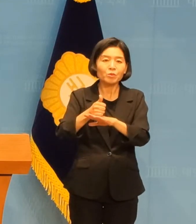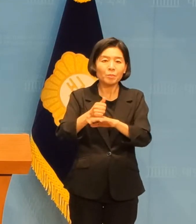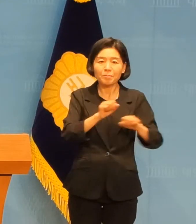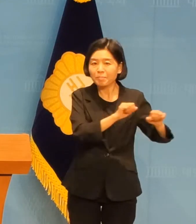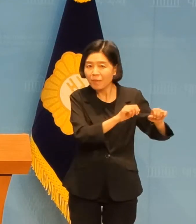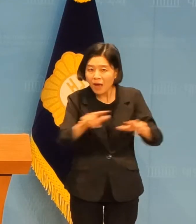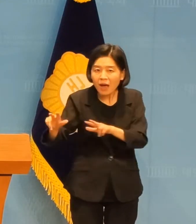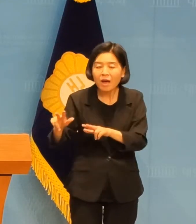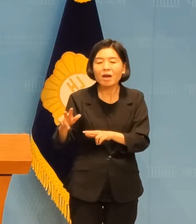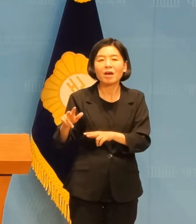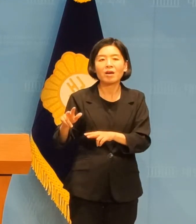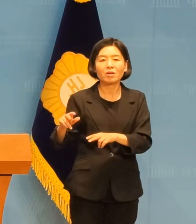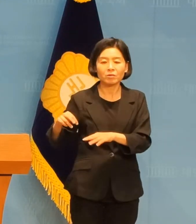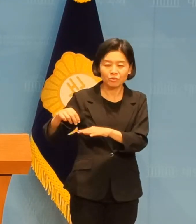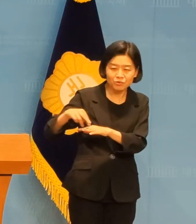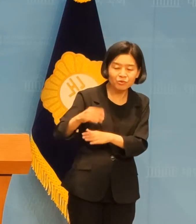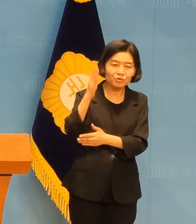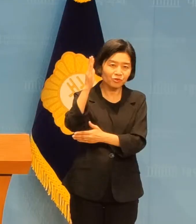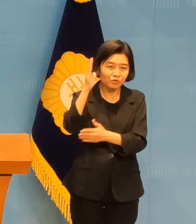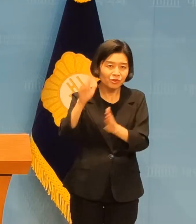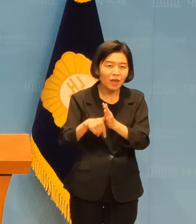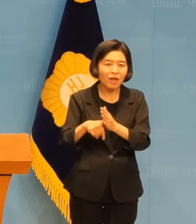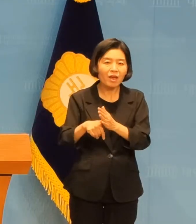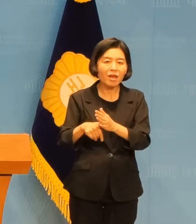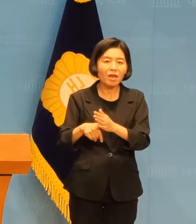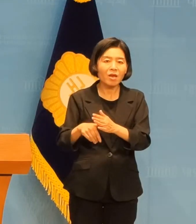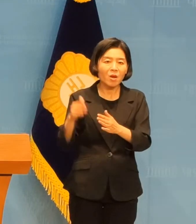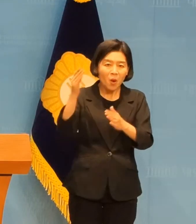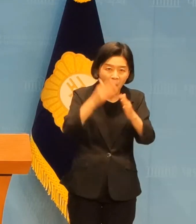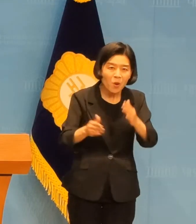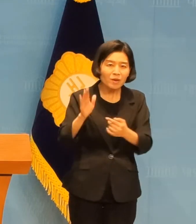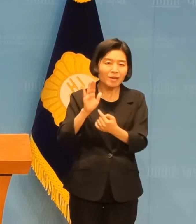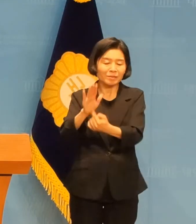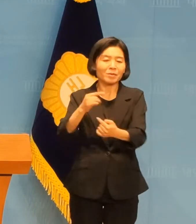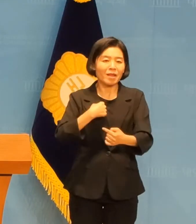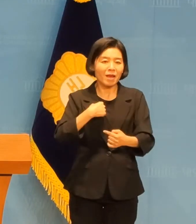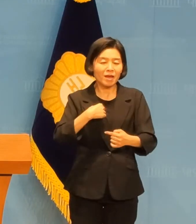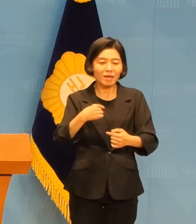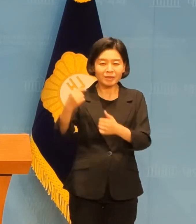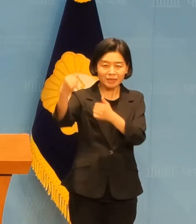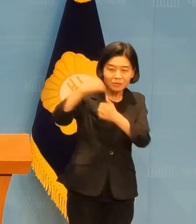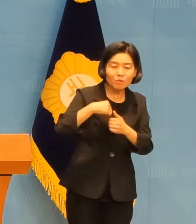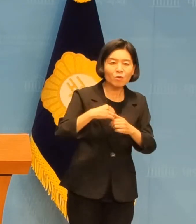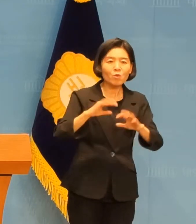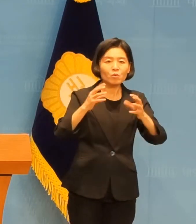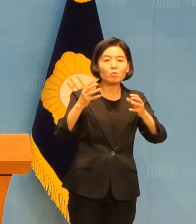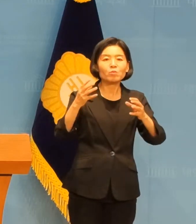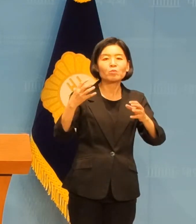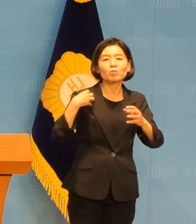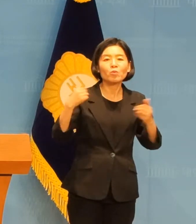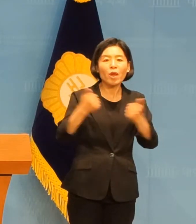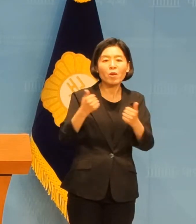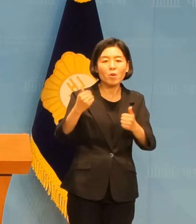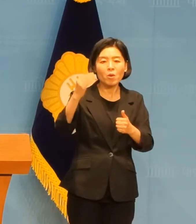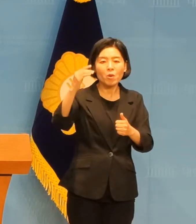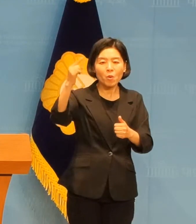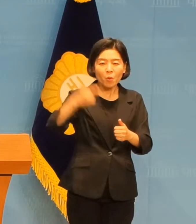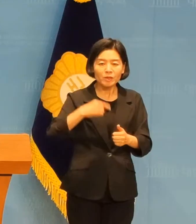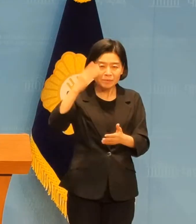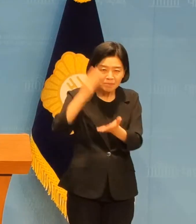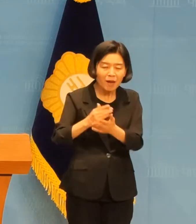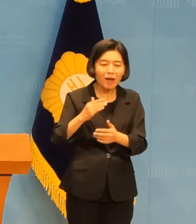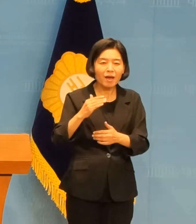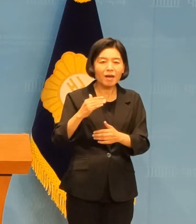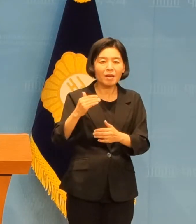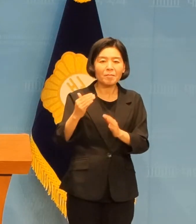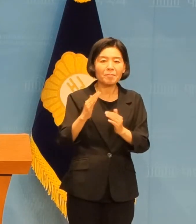스태핑 기자회견에서 공개적으로 저를 지목을 하면서 국무회의에 오지 말라고 했고 그 이후에